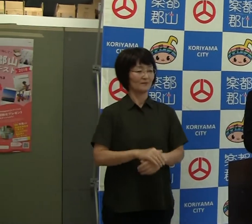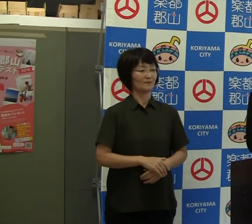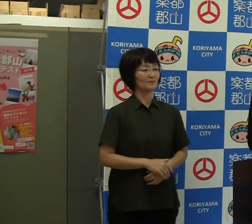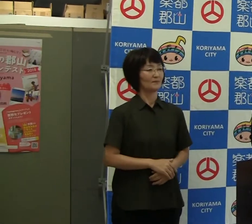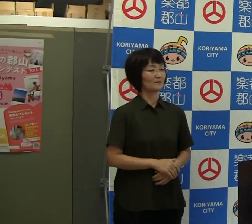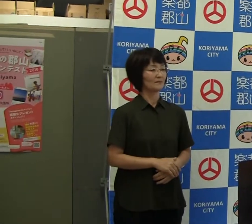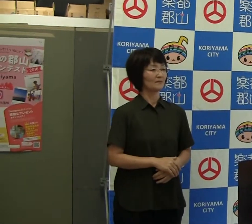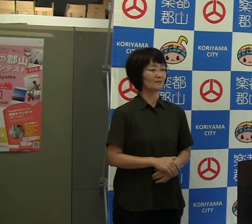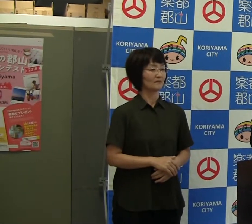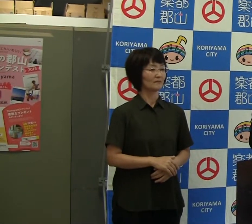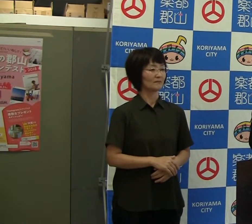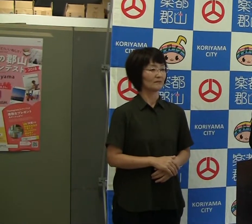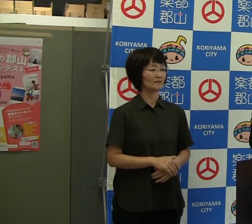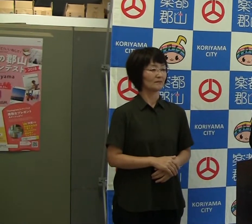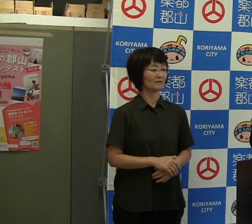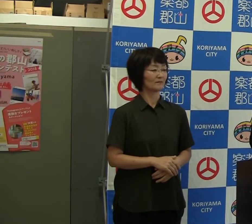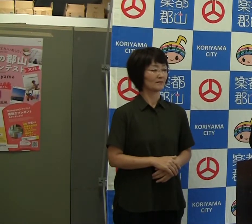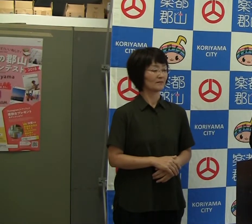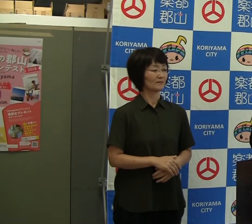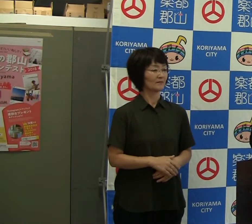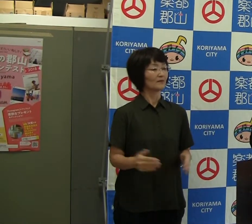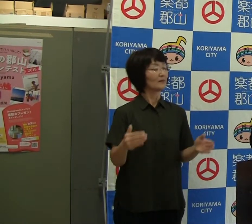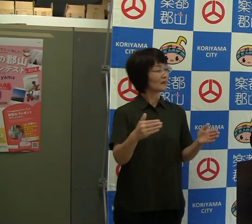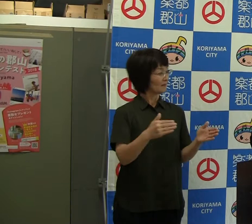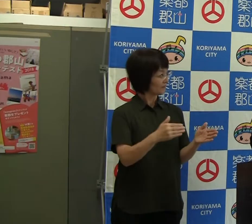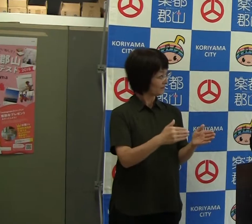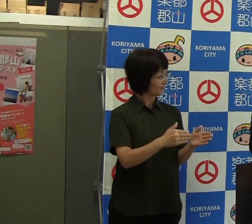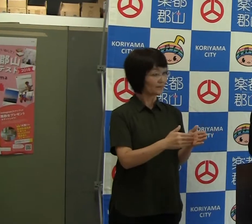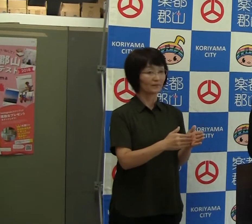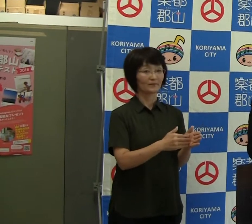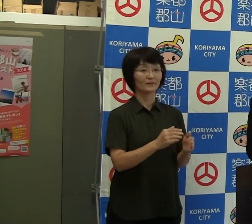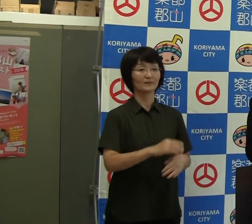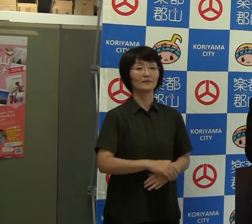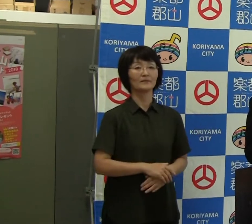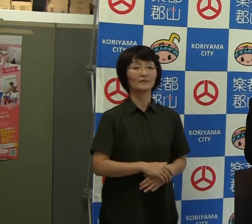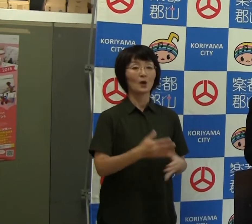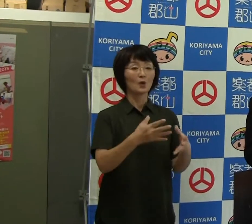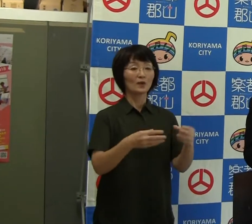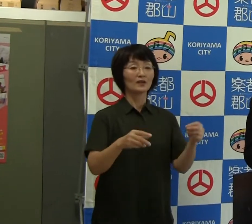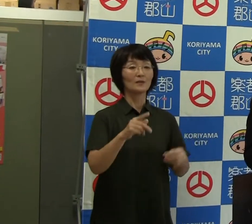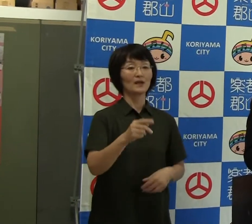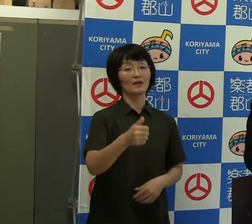ございます。ではそれじゃあもう最後に渡辺課長いいですか。